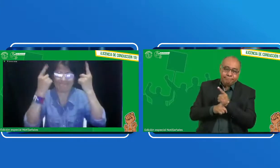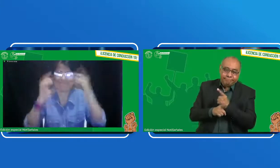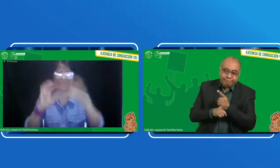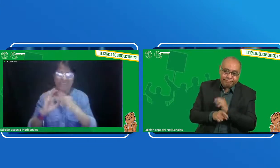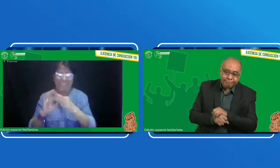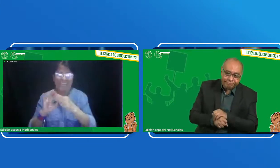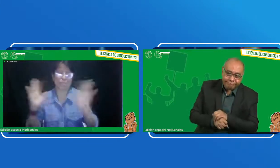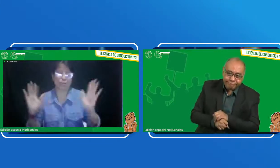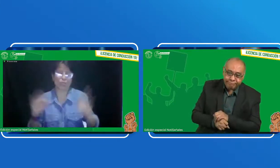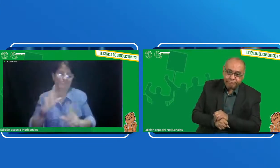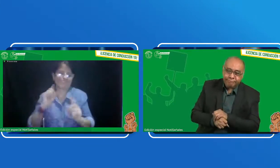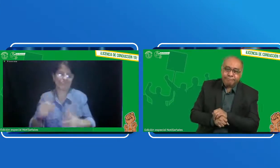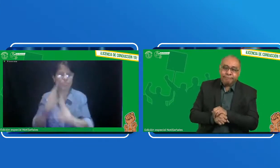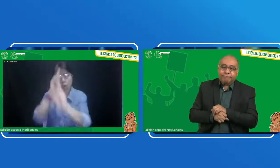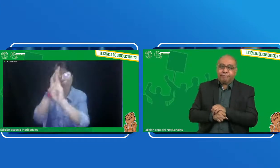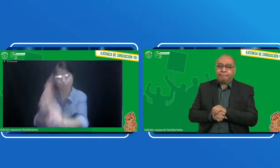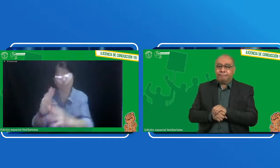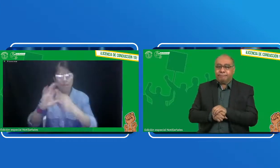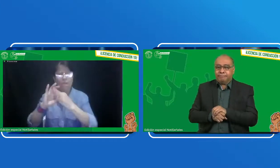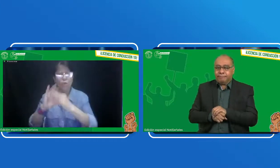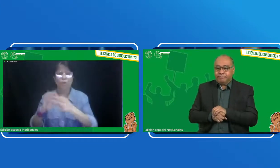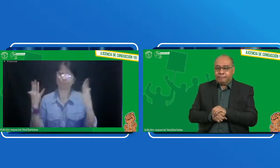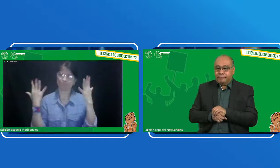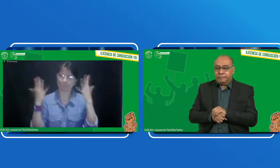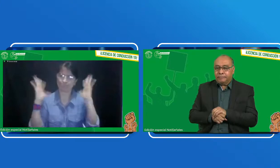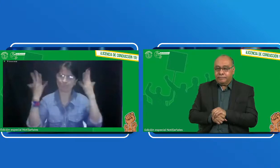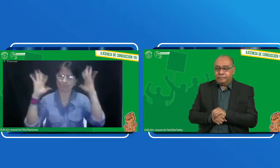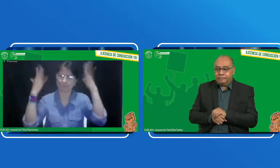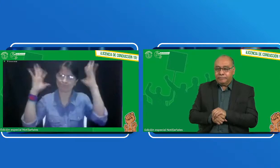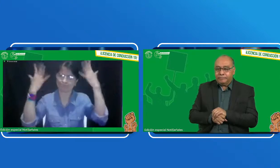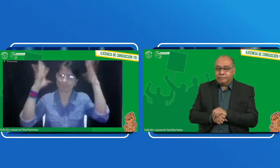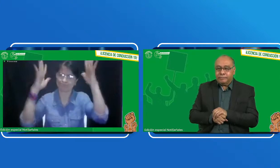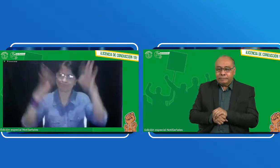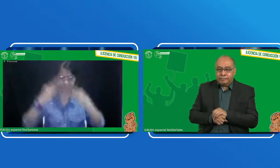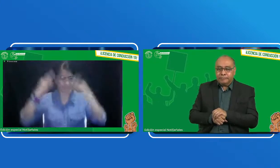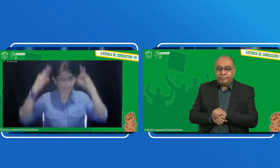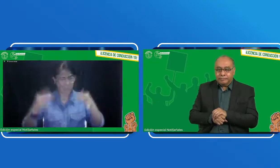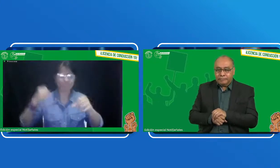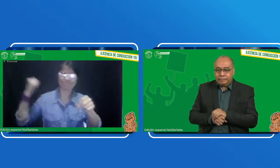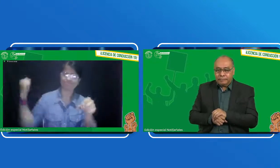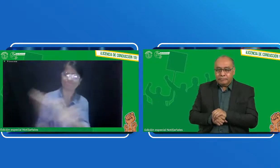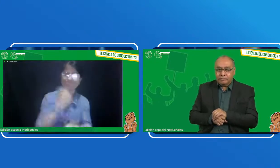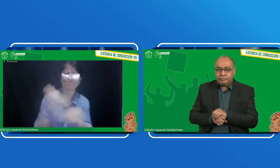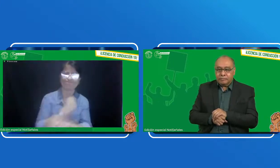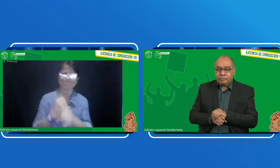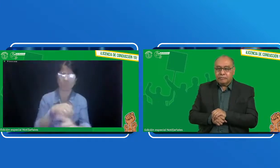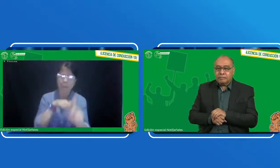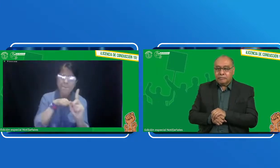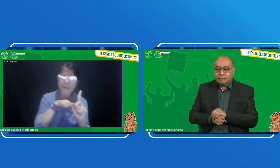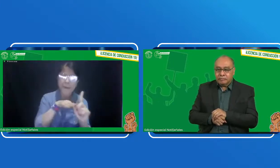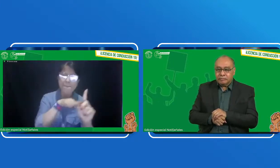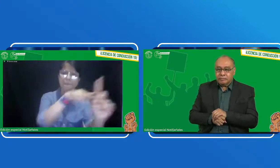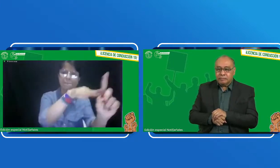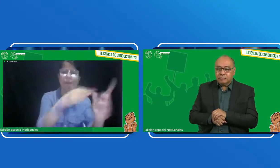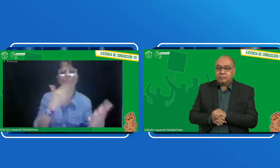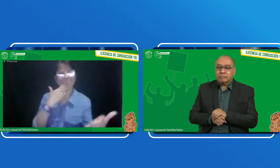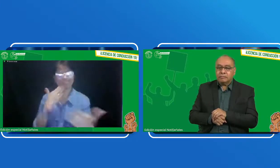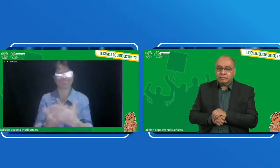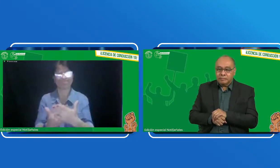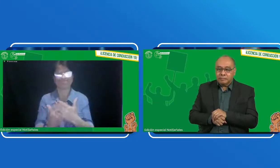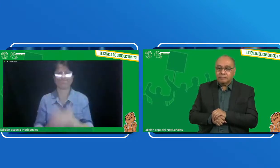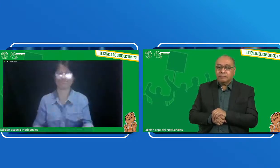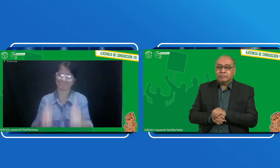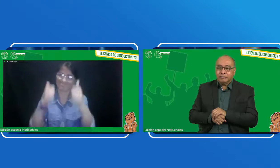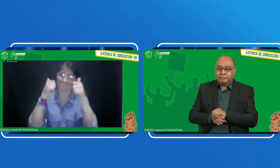Quiero dar esta claridad y entiendo pues perfectamente esta información, lo celebro, la verdad ha sido un